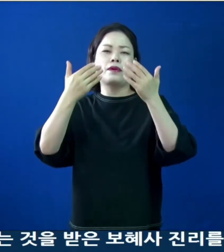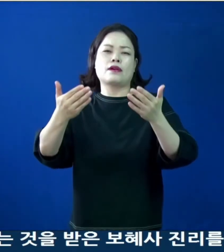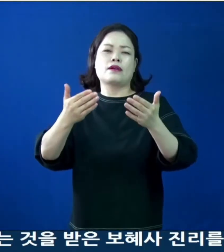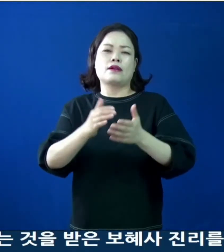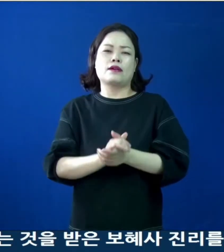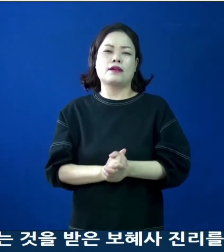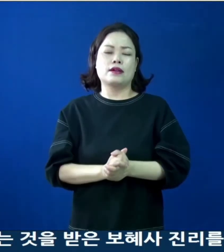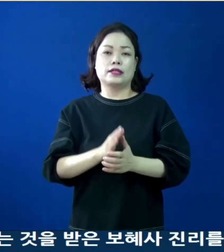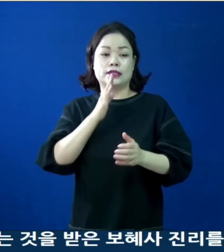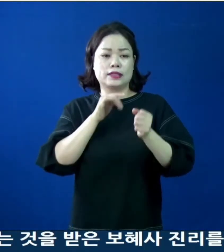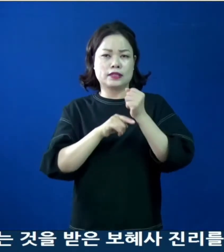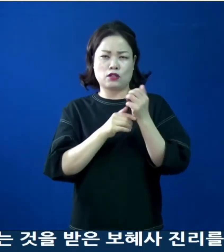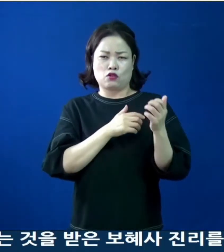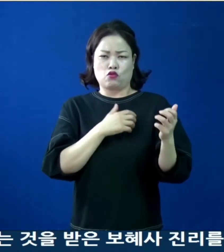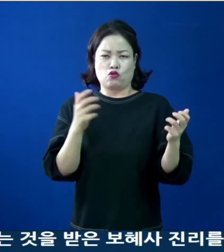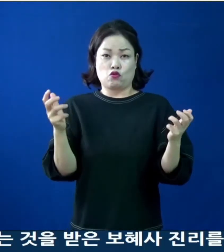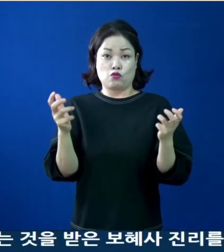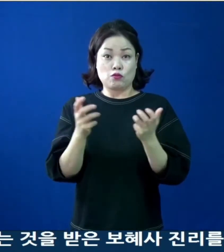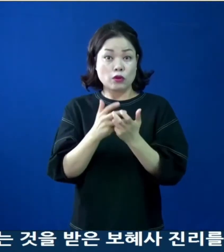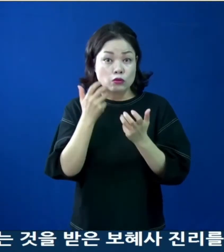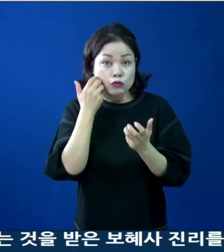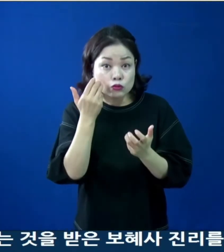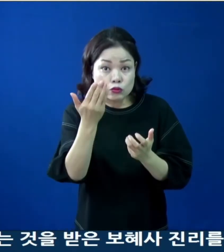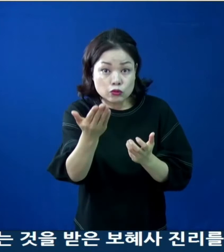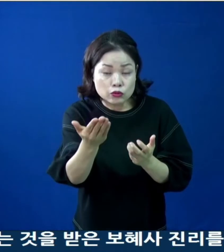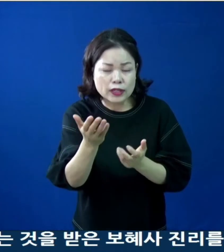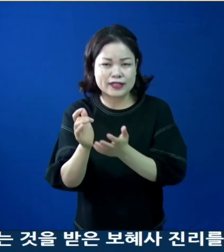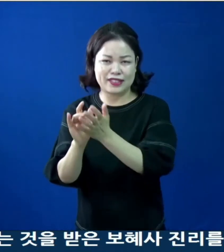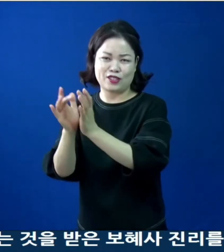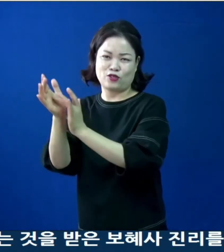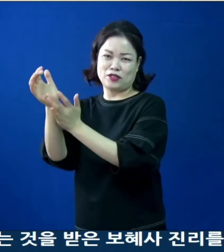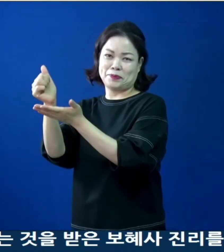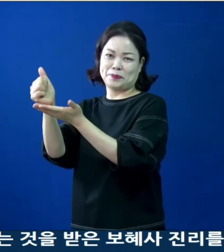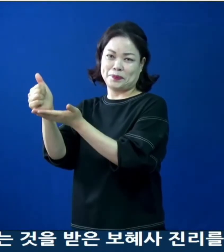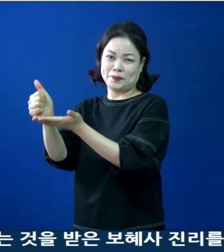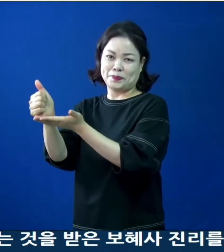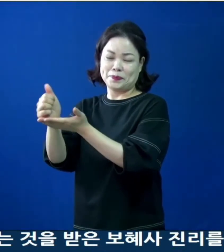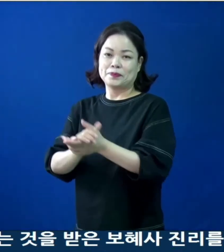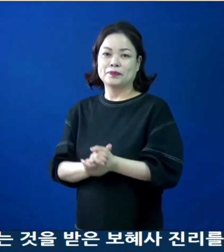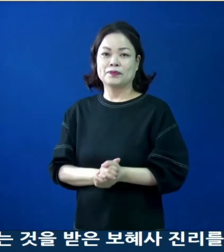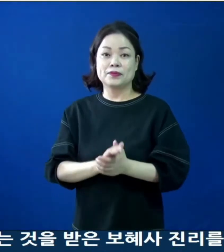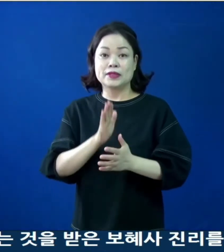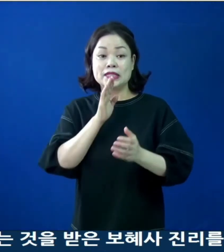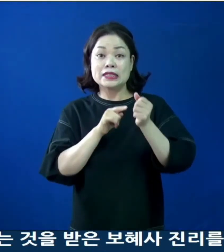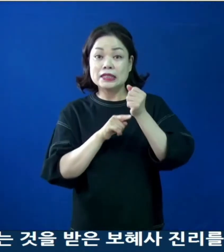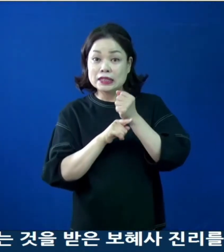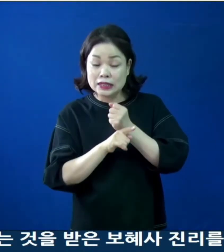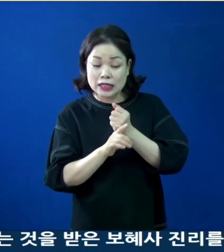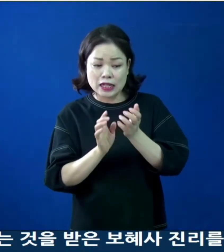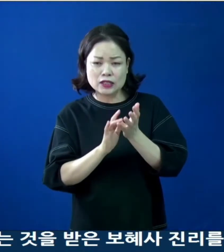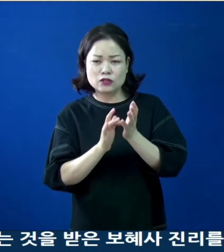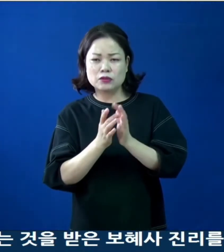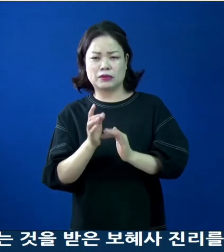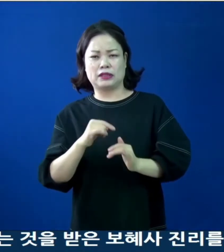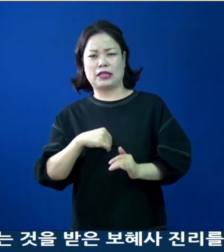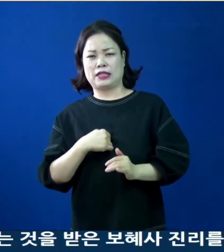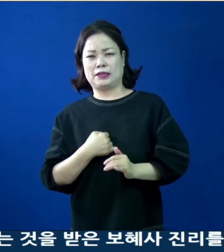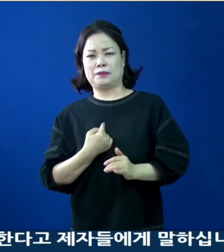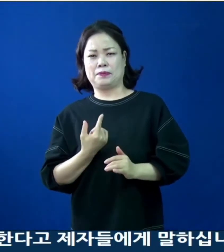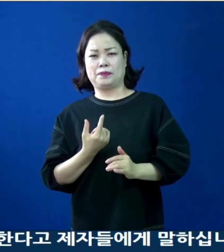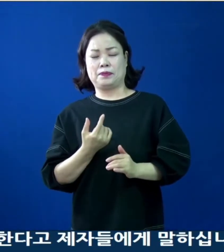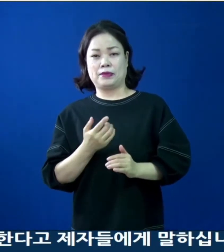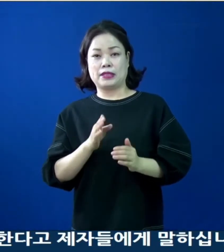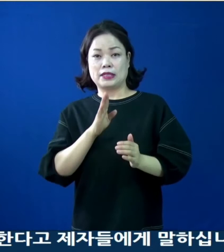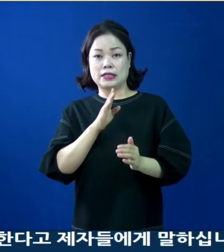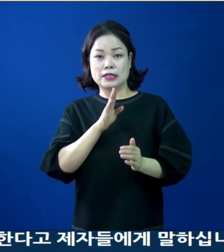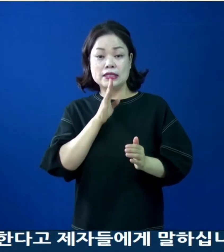있습니다. 진리가 충만하신 분이 누구셨죠? 예수님이셨습니다. 진리가 예수님 자신이셨습니다.